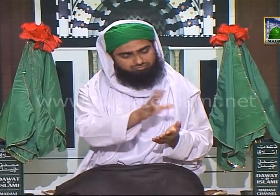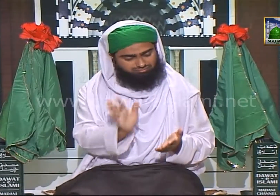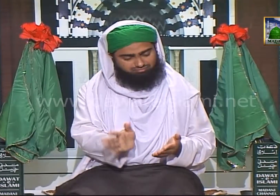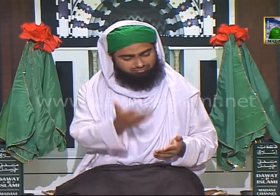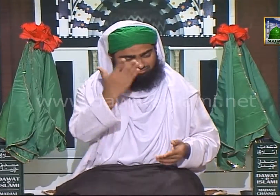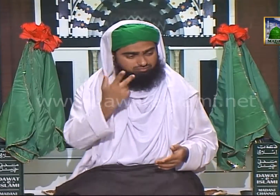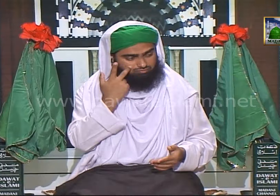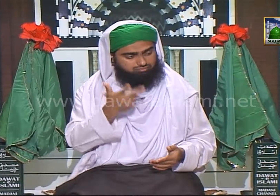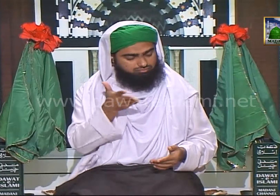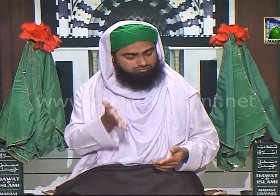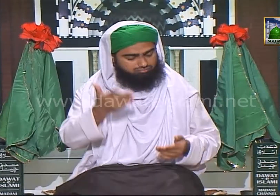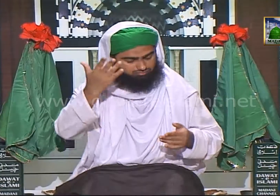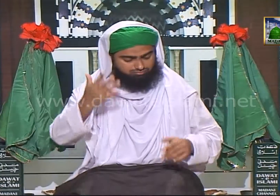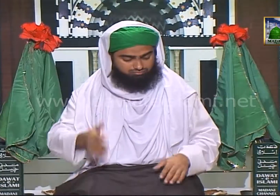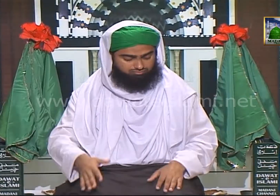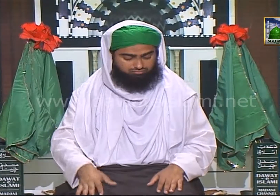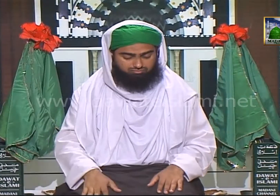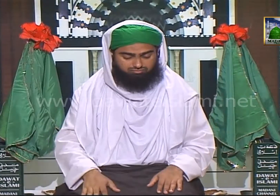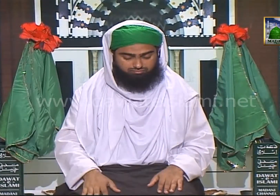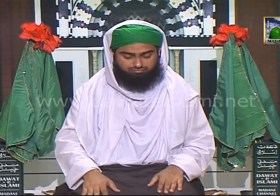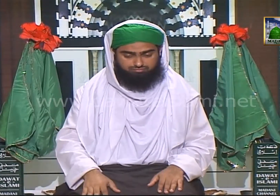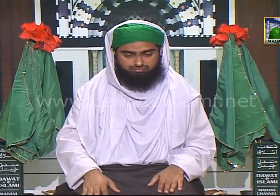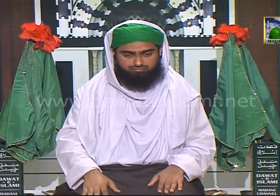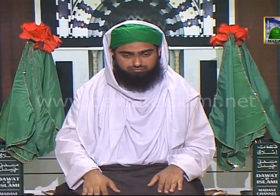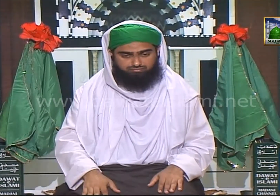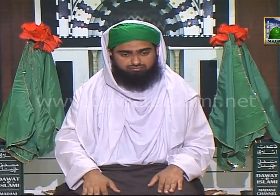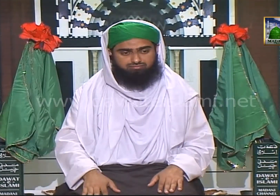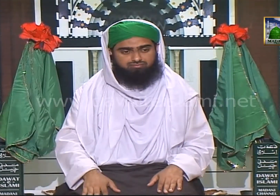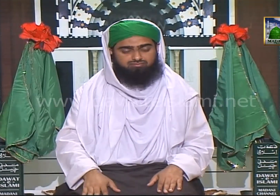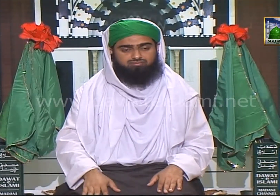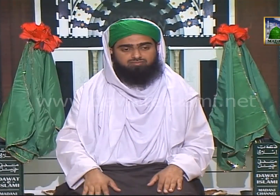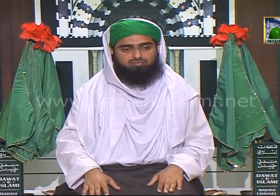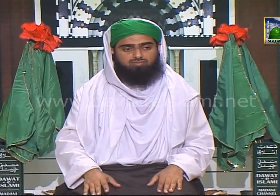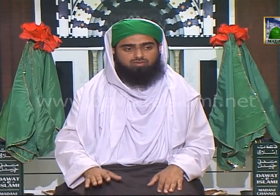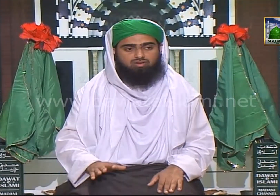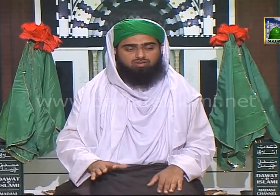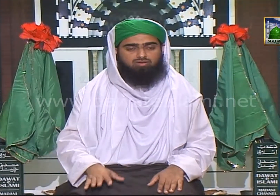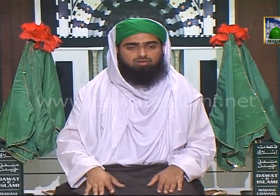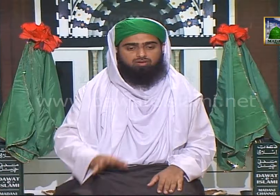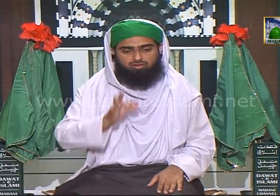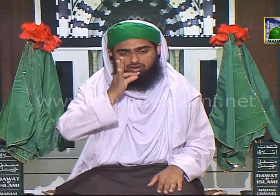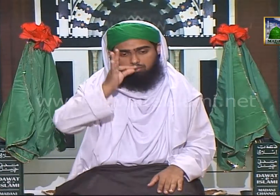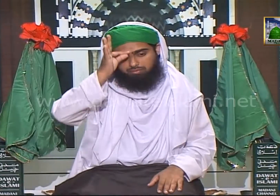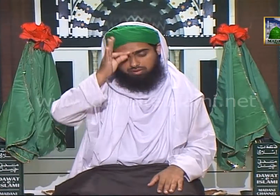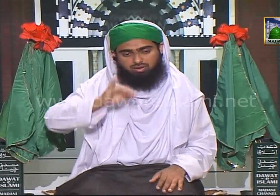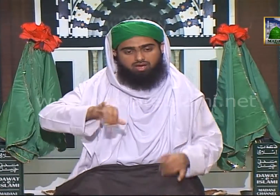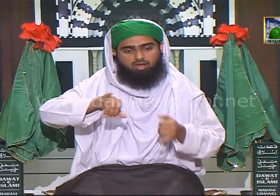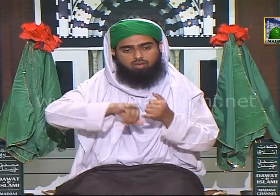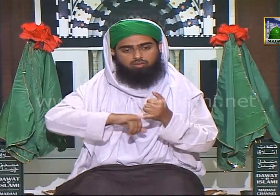دھنا گیا ہے، خوب مال کی مذمت، اس کو اس کام نہیں ہے، یہ سب ادھر رہ جائے۔ لیکن سلیمان علیہ السلام اپنے تخت پر سوار ہو کر